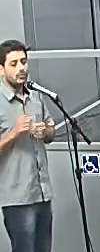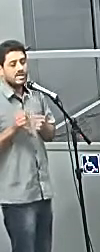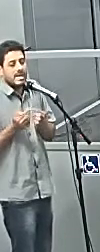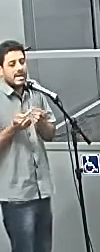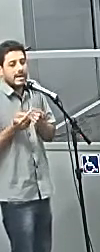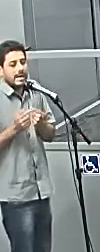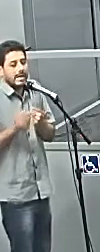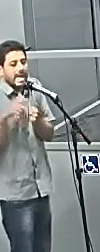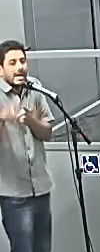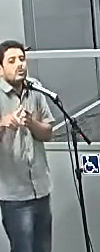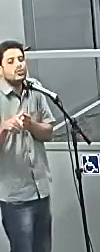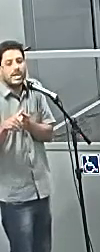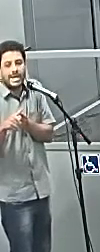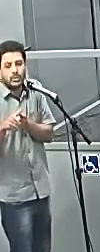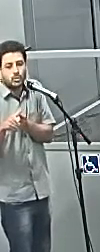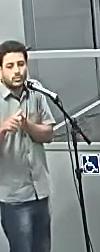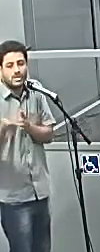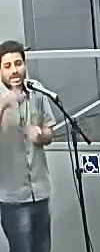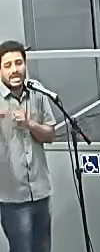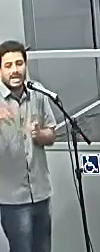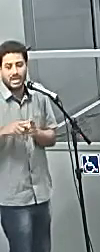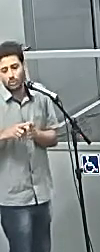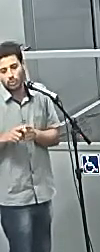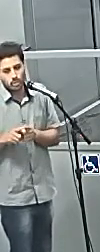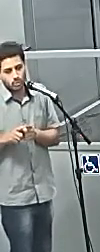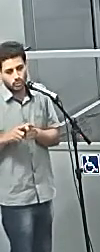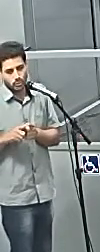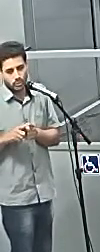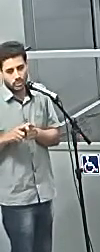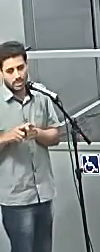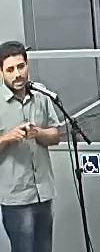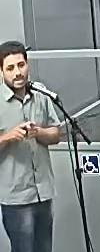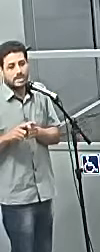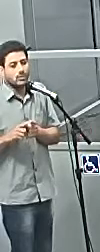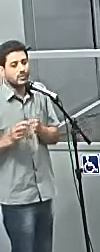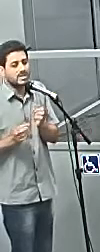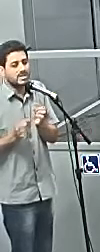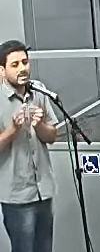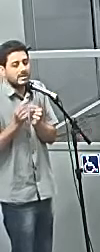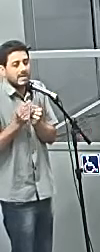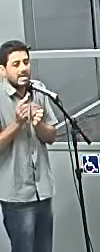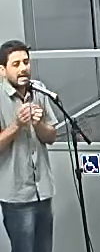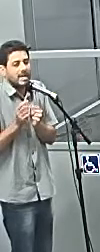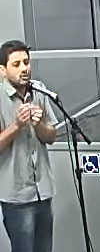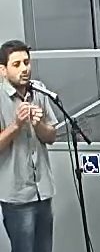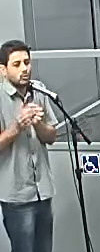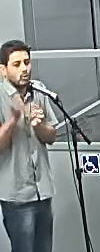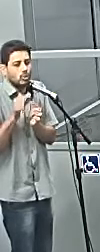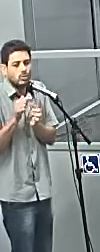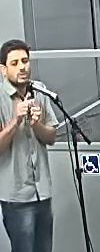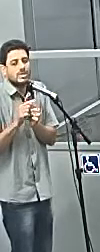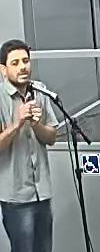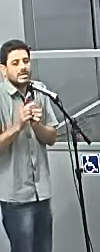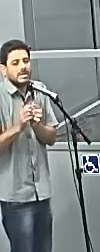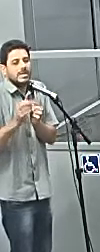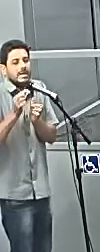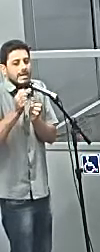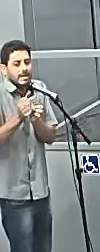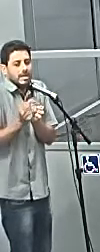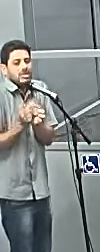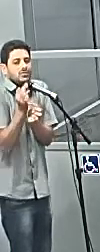quando você nega o direito você está negando todos então você tem que garantir todos